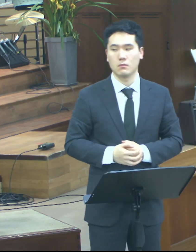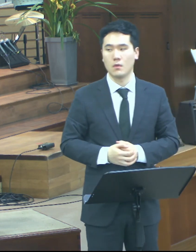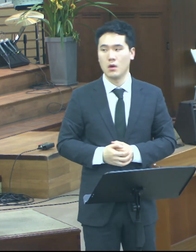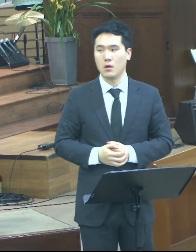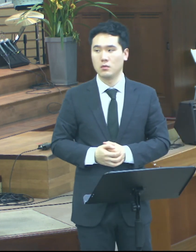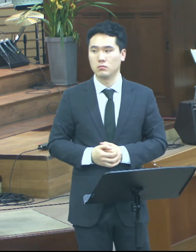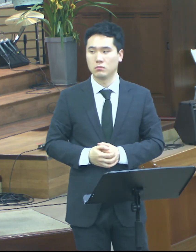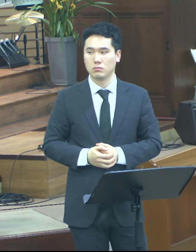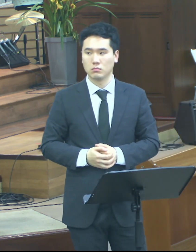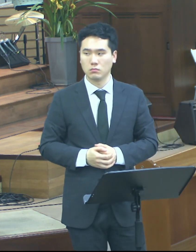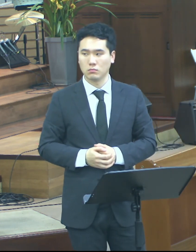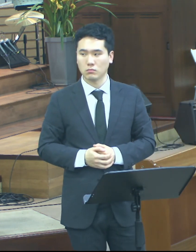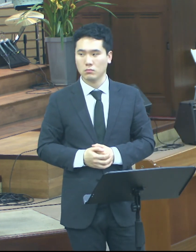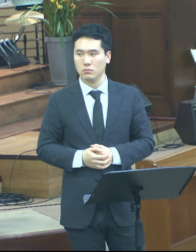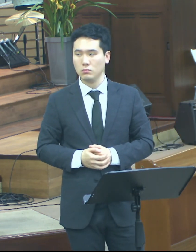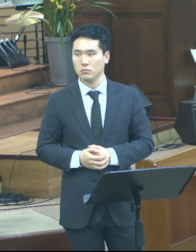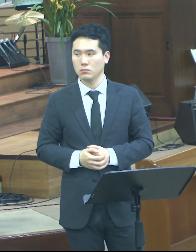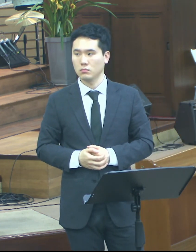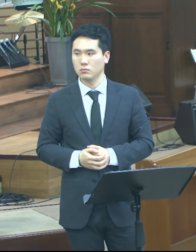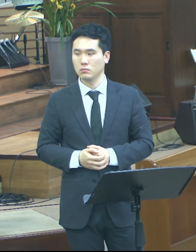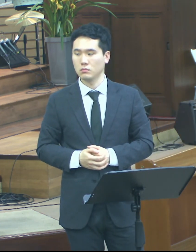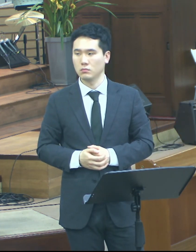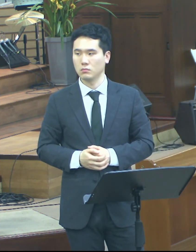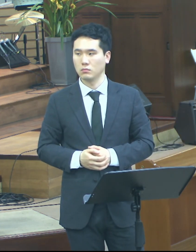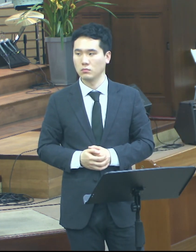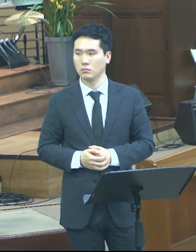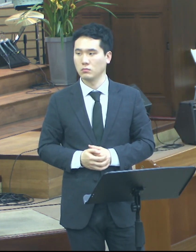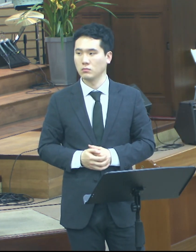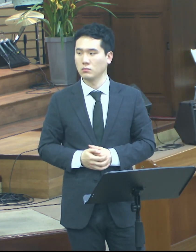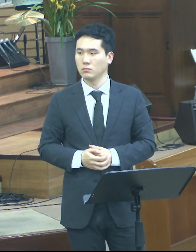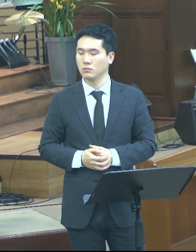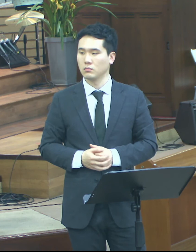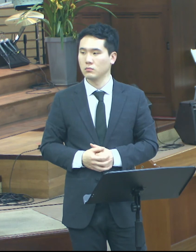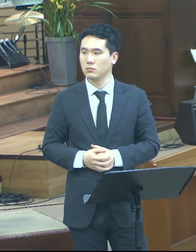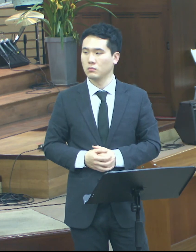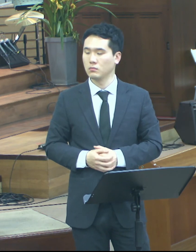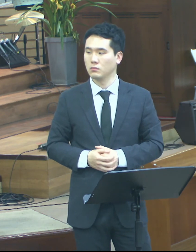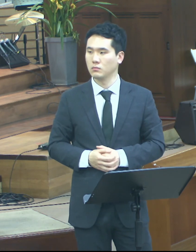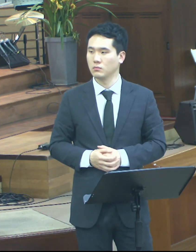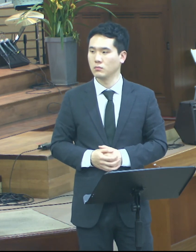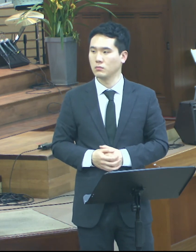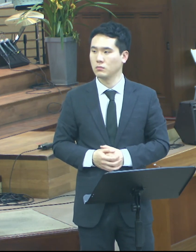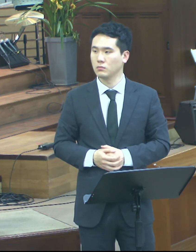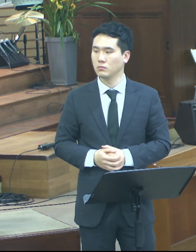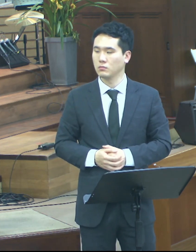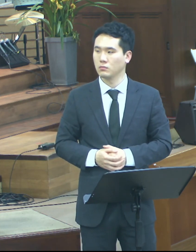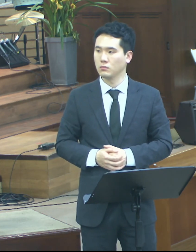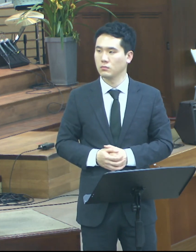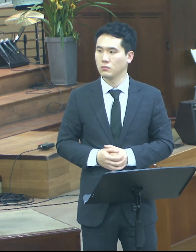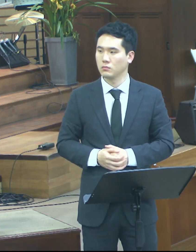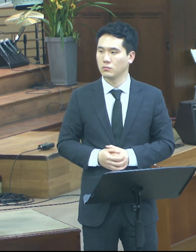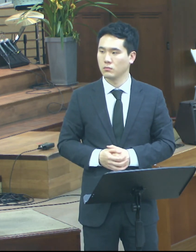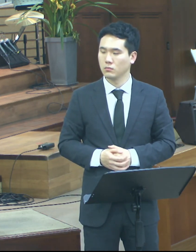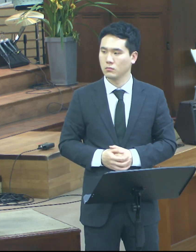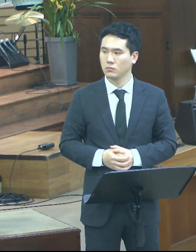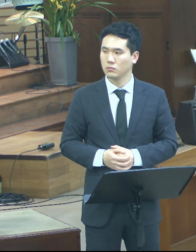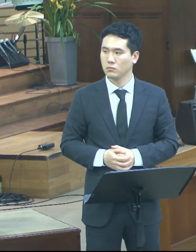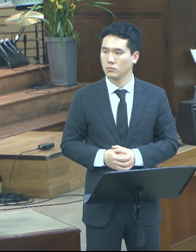누가 막 죽이면 나 그냥 인생 끝낼 거야 이러고 가신 거 아니에요. 근데 거기서 전도지 한 장에 마음이